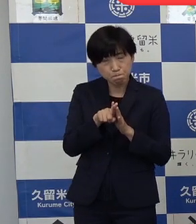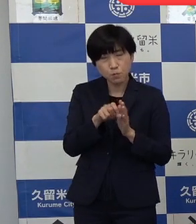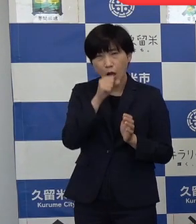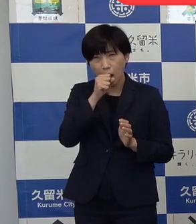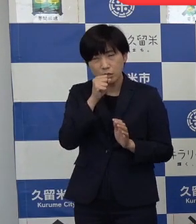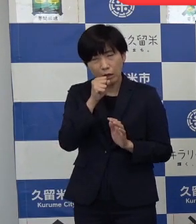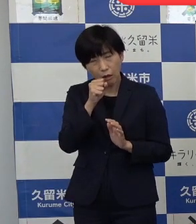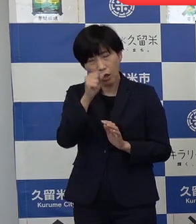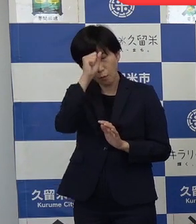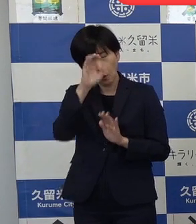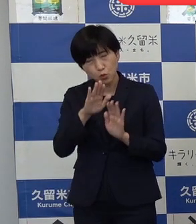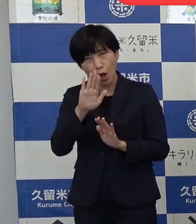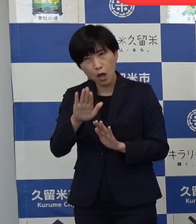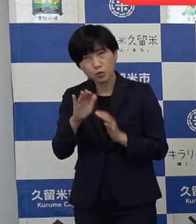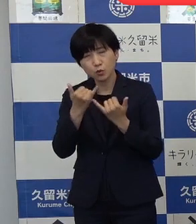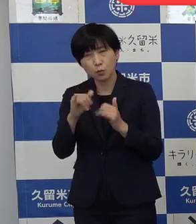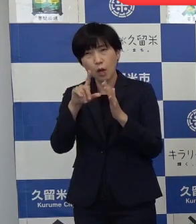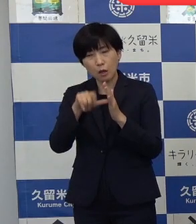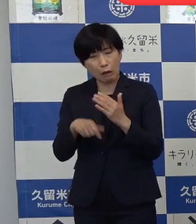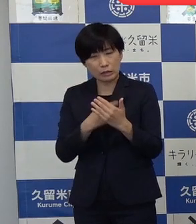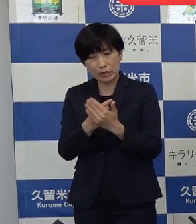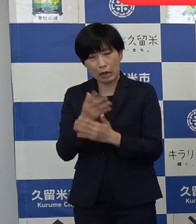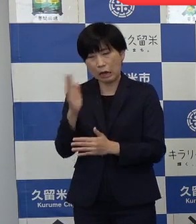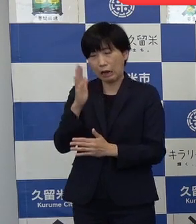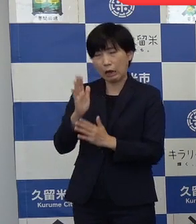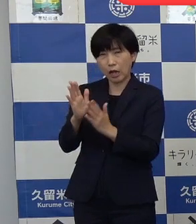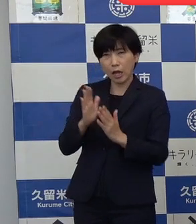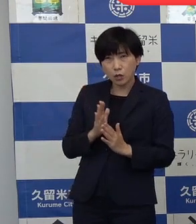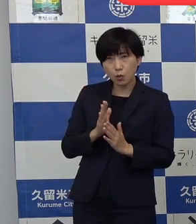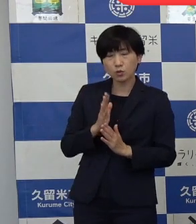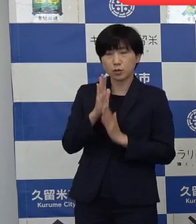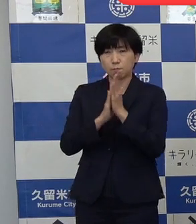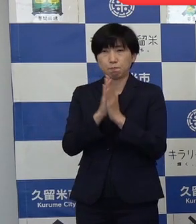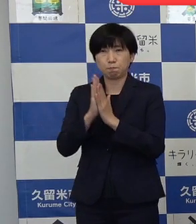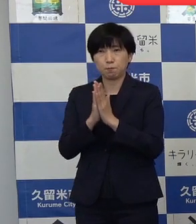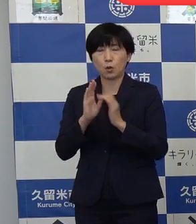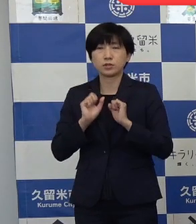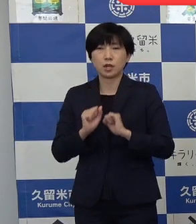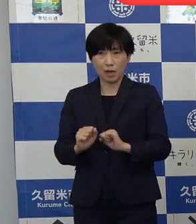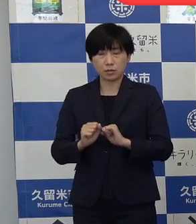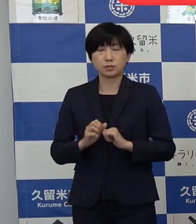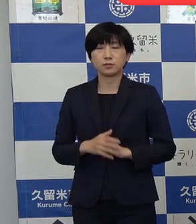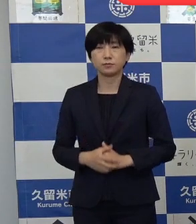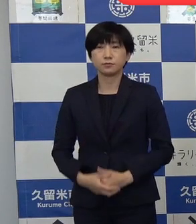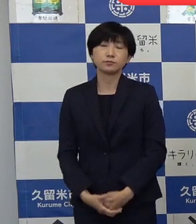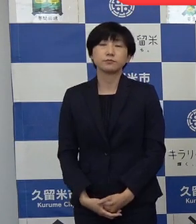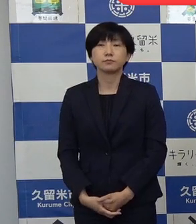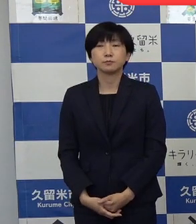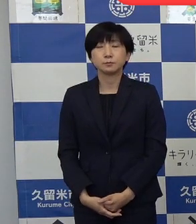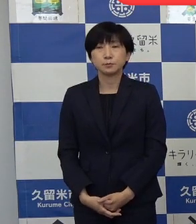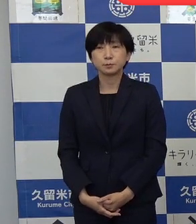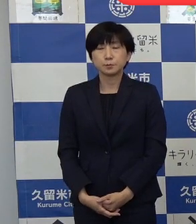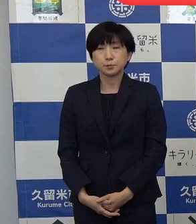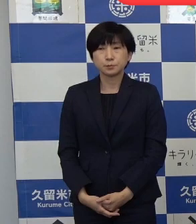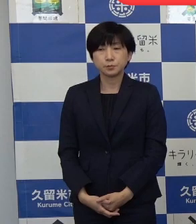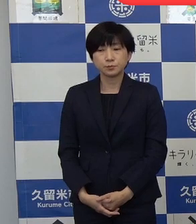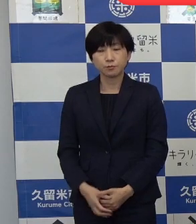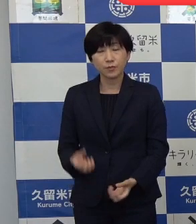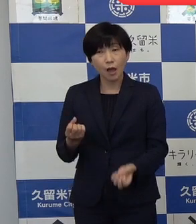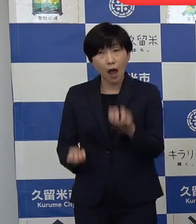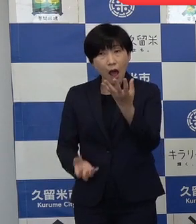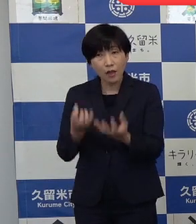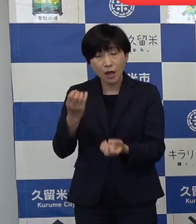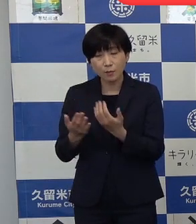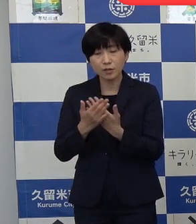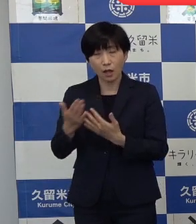症状がある人は参加を控えていただくようにお願いをしたいと思っています。花火大会です